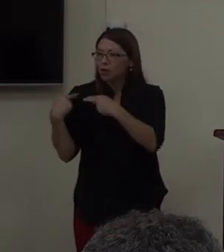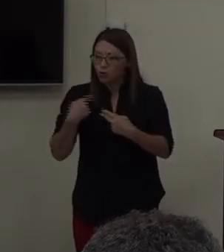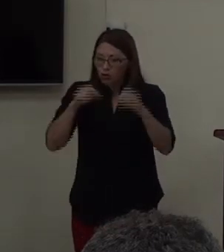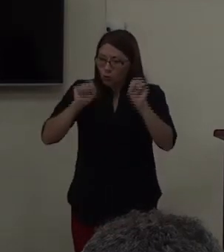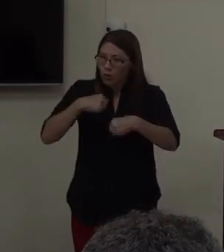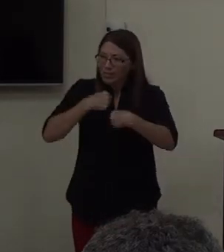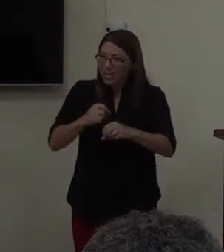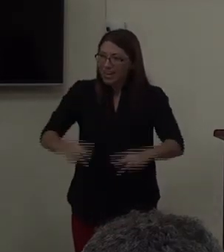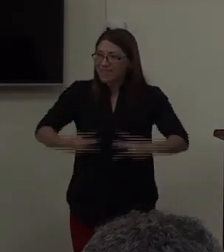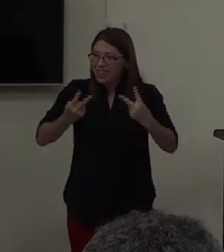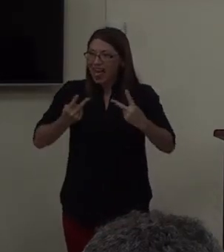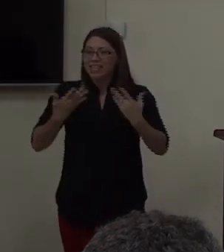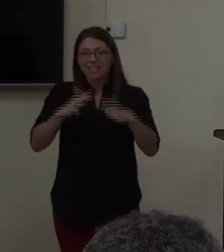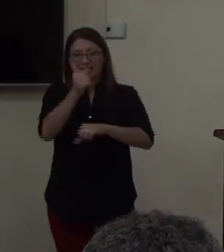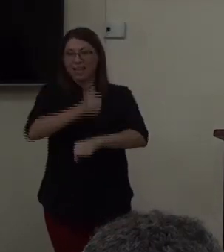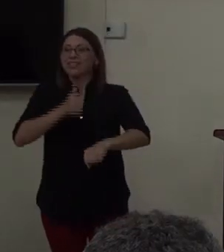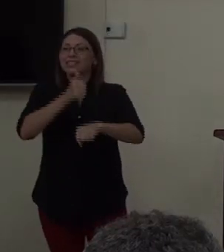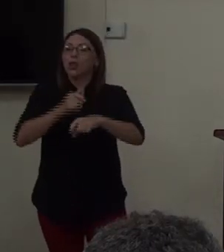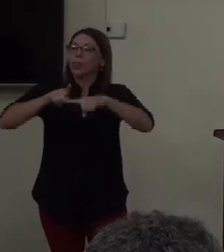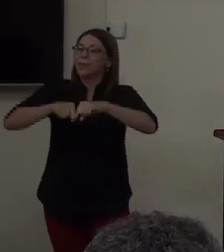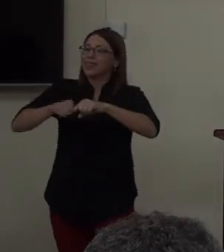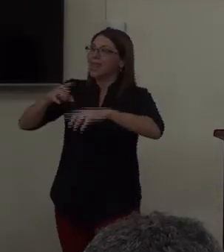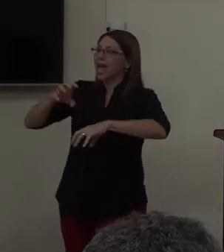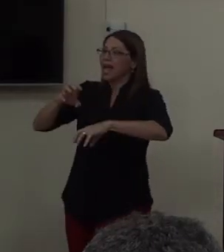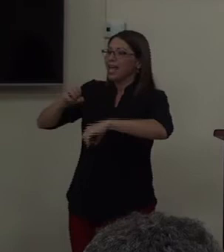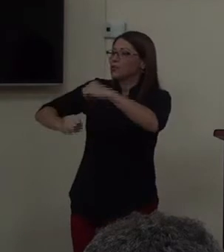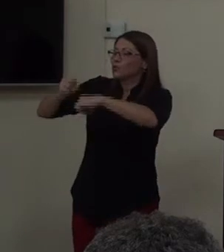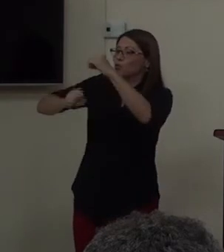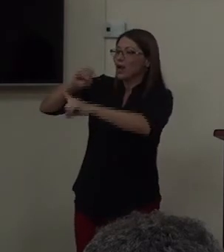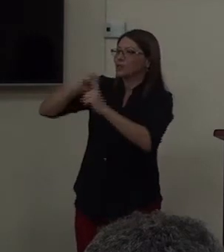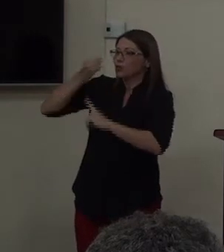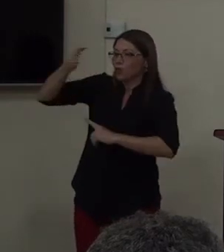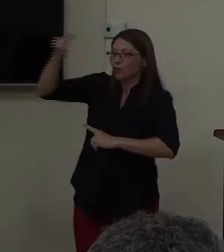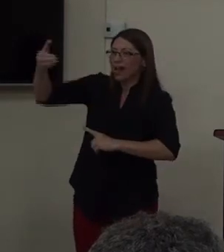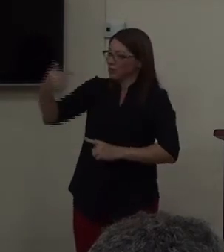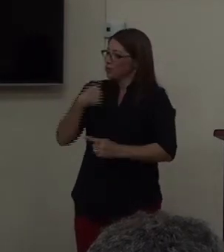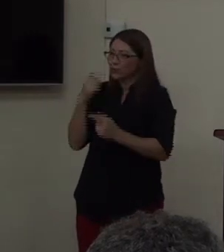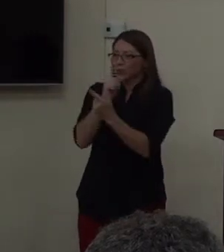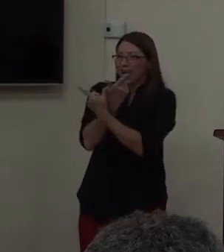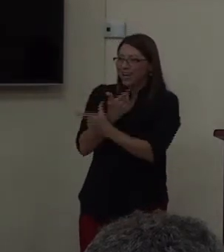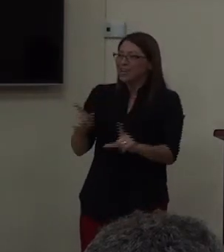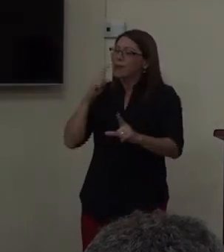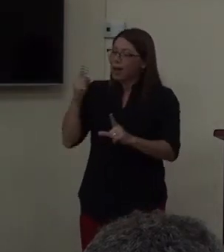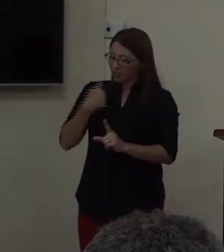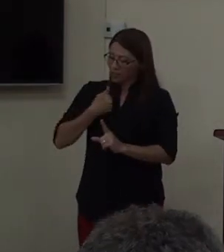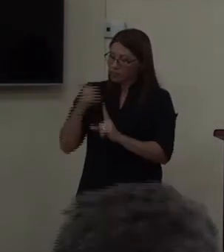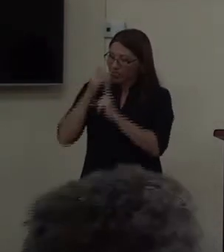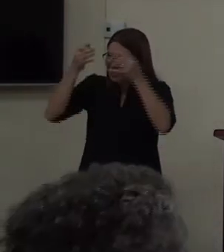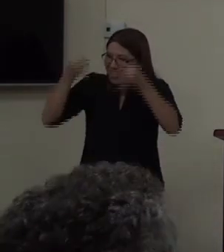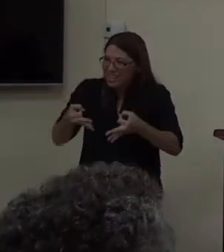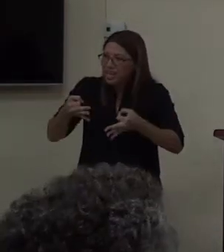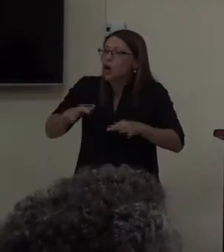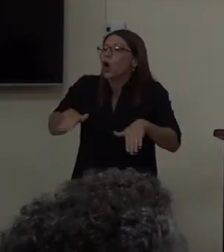estado determinado por estructura sociocultural, ¿verdad? No soy tan libre de decidir muchas veces como